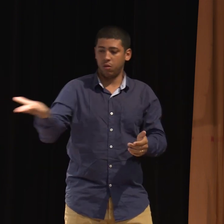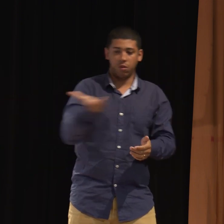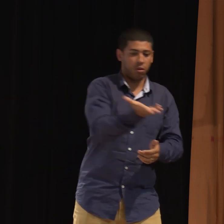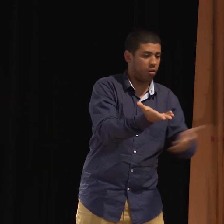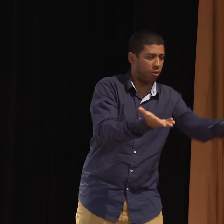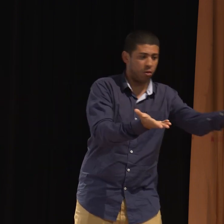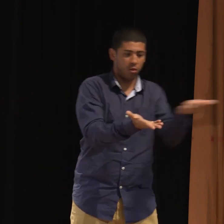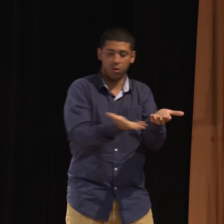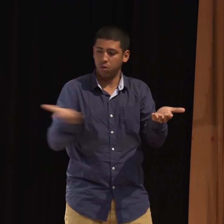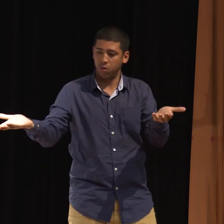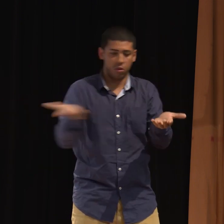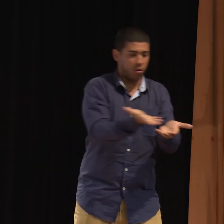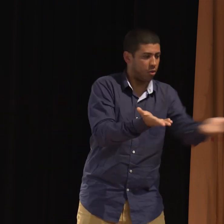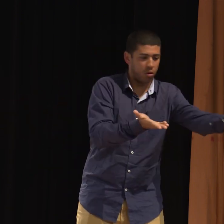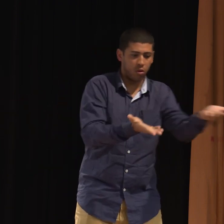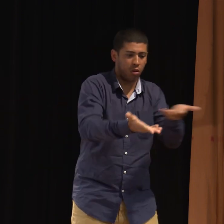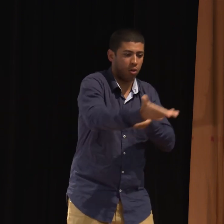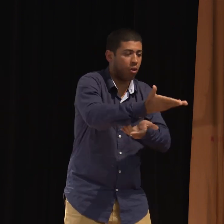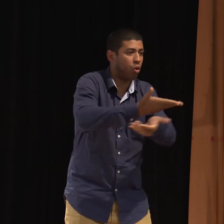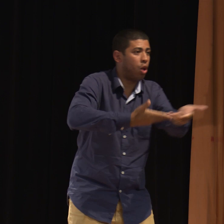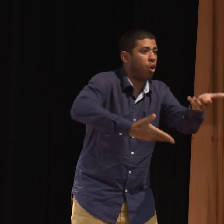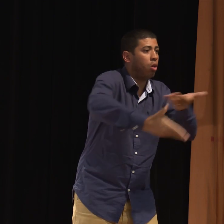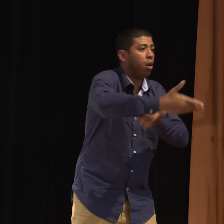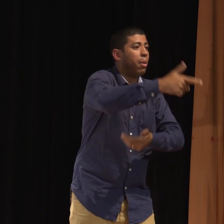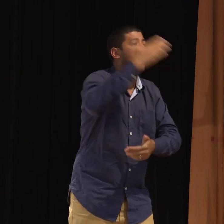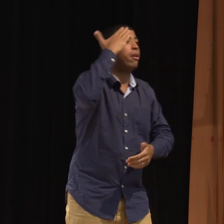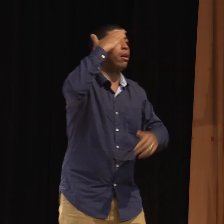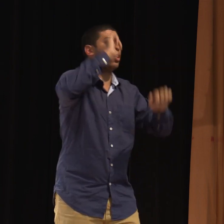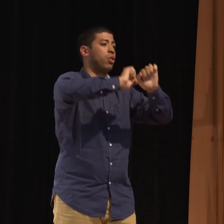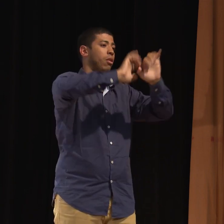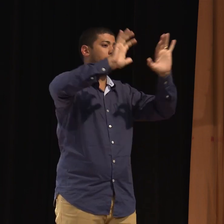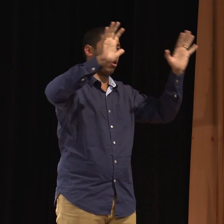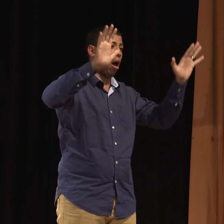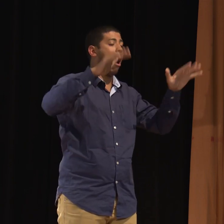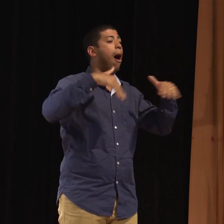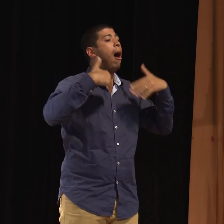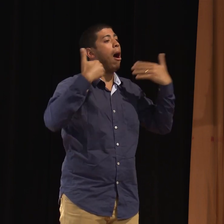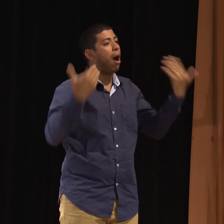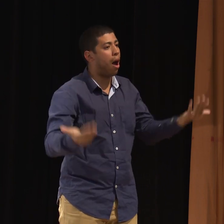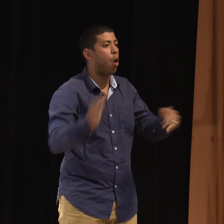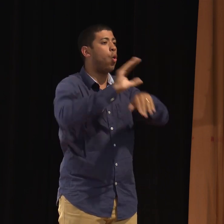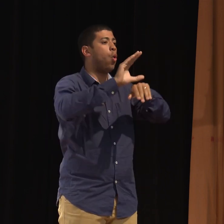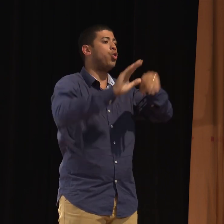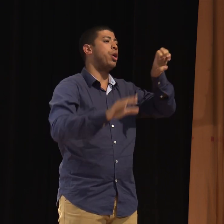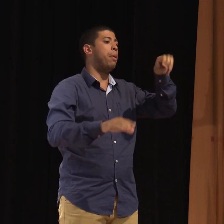pensei que estaria no momento neutro só passando as informações, né. Eu simplesmente recebi as informações e passaria de forma mais clara.